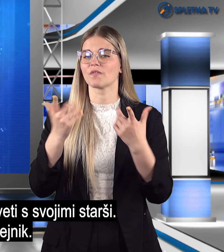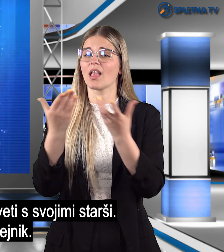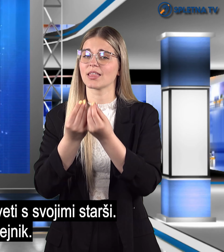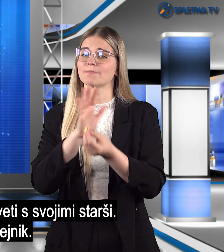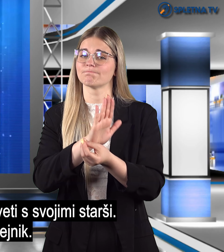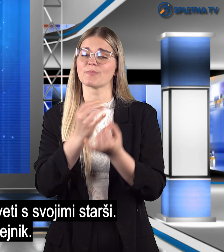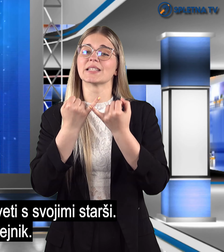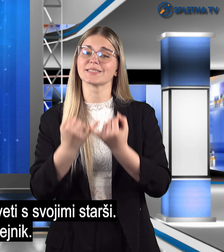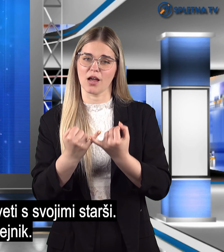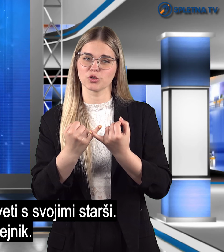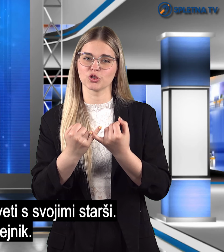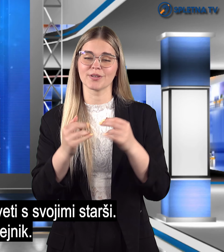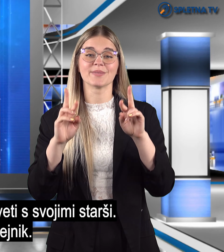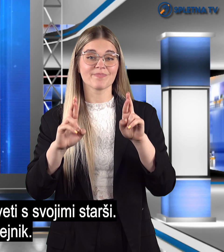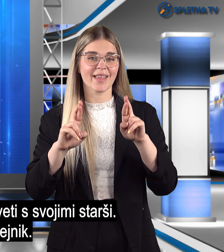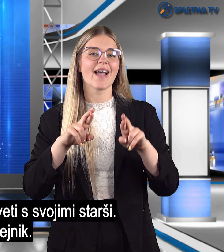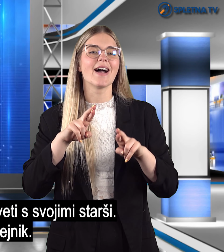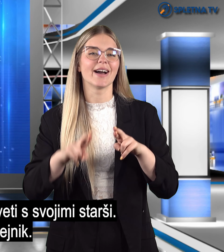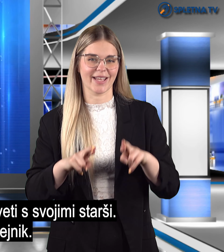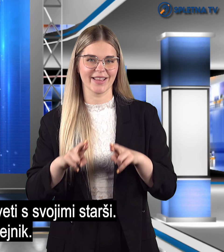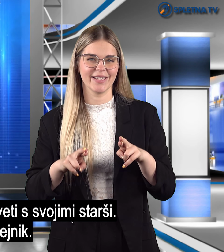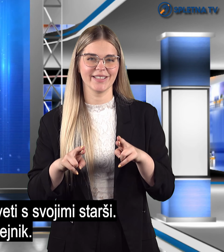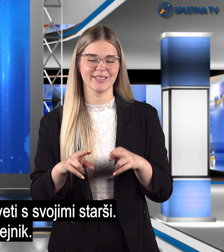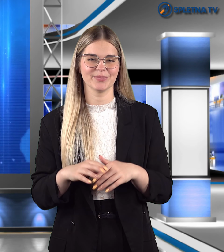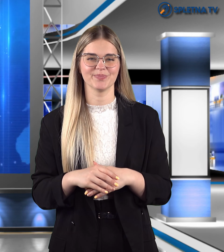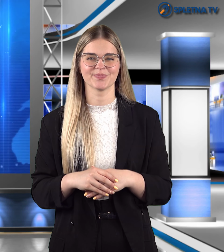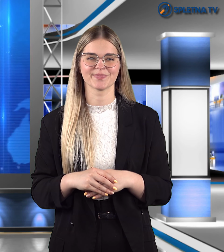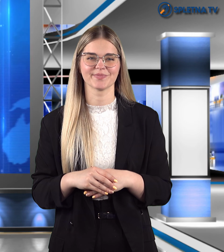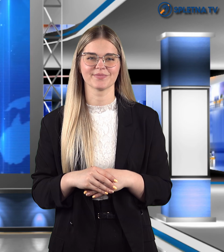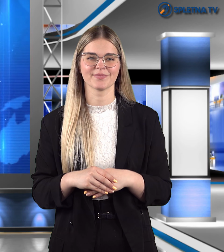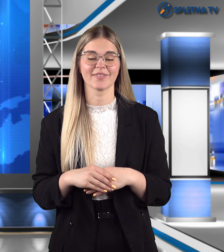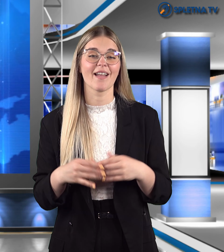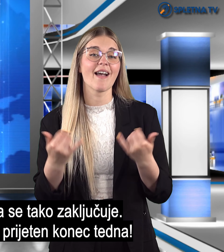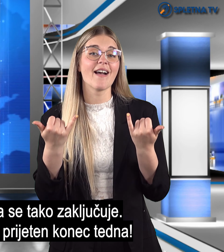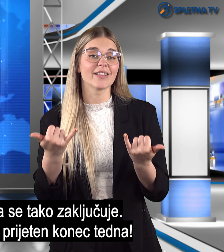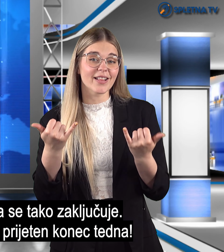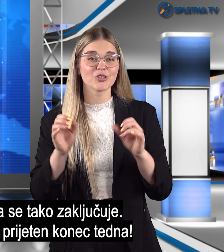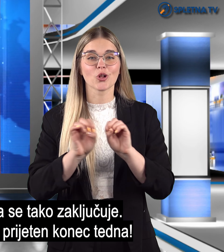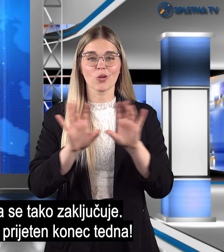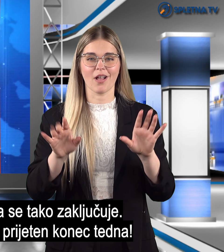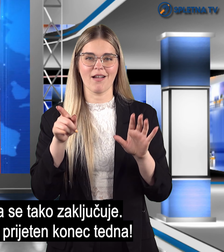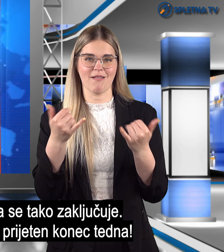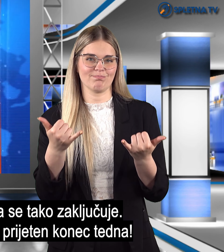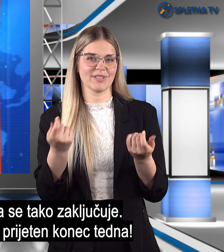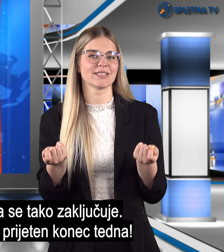starši. Rejnik. Današnja oddaja se tako